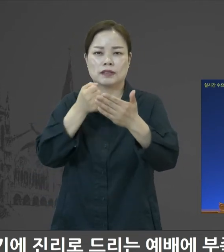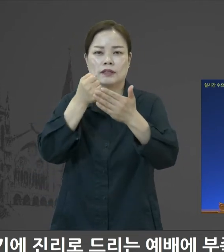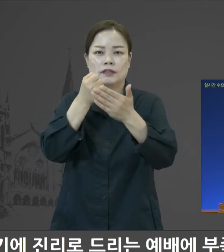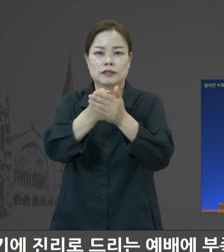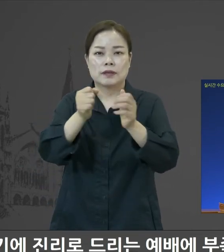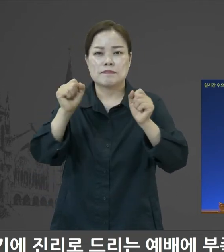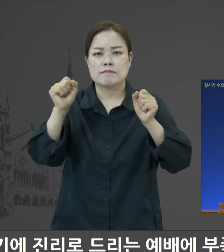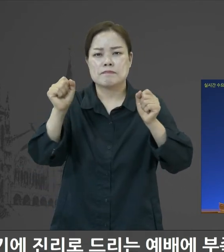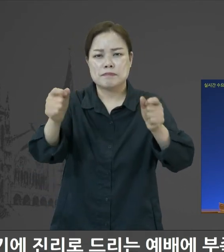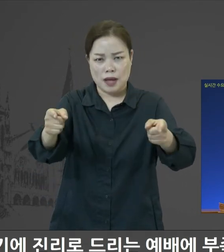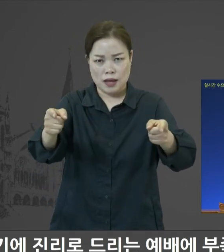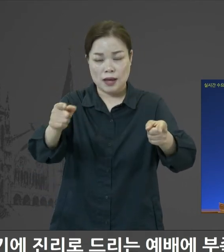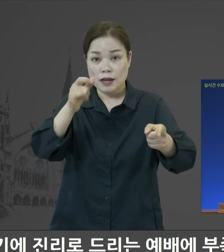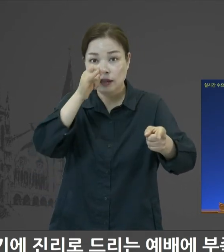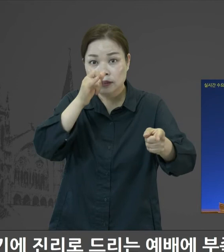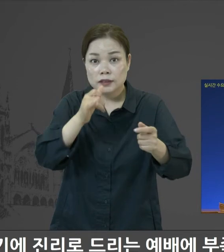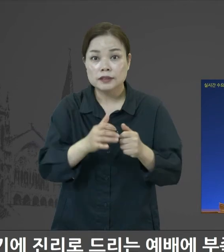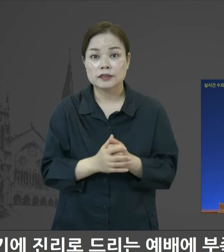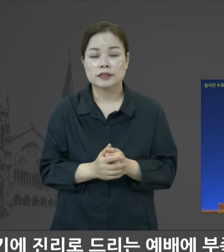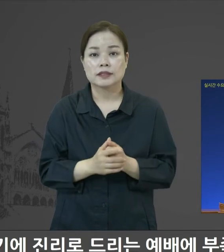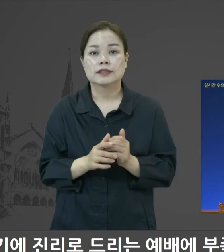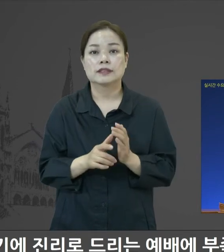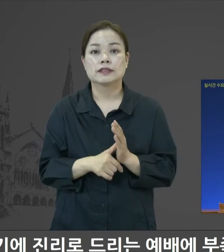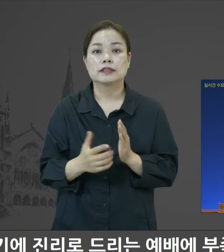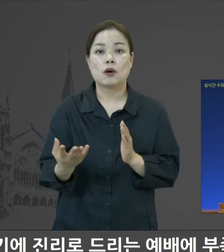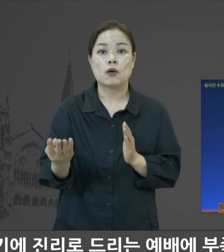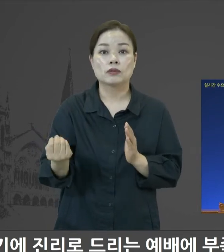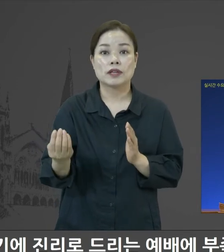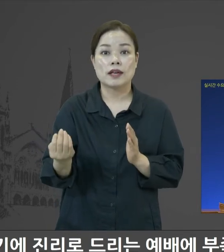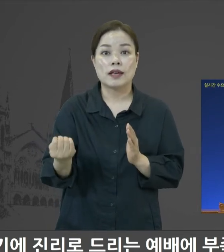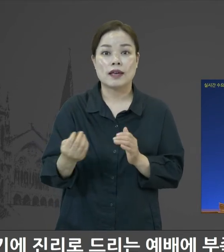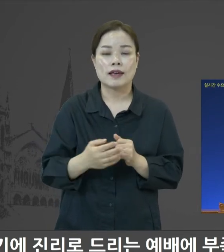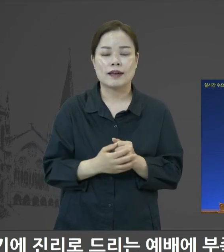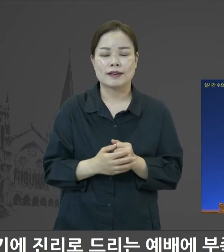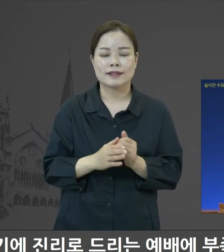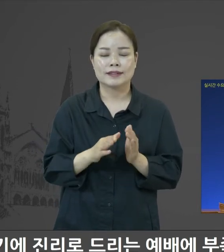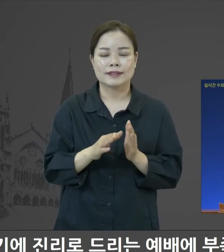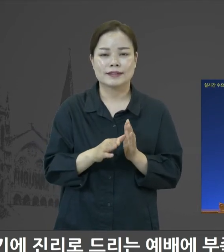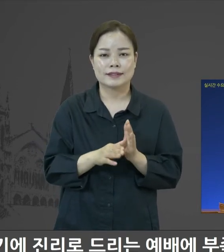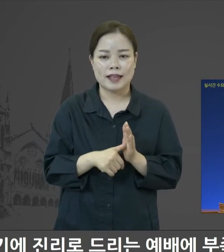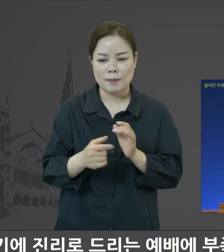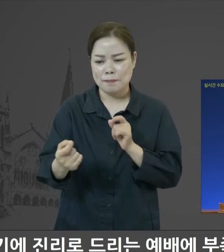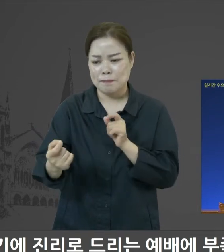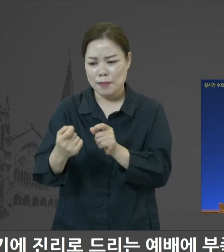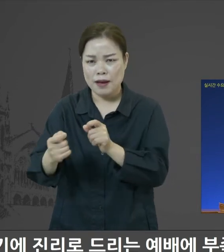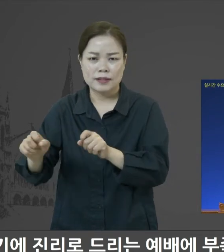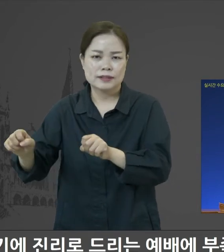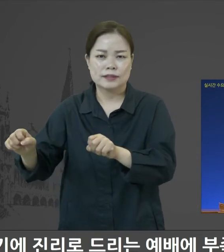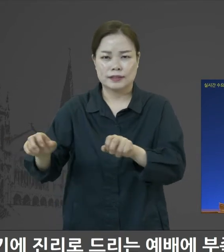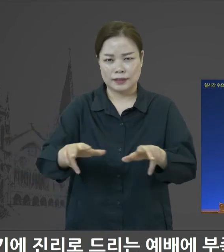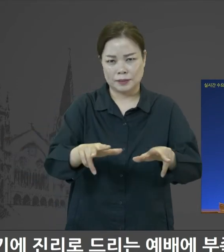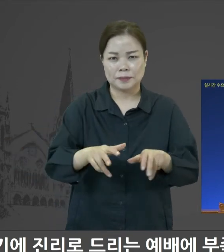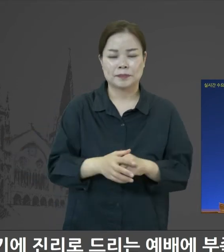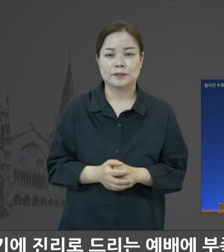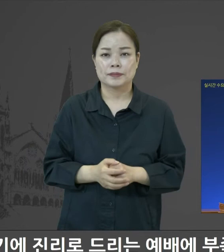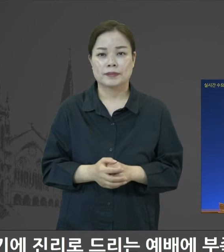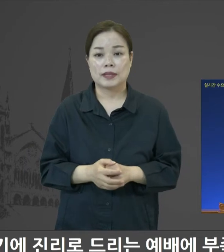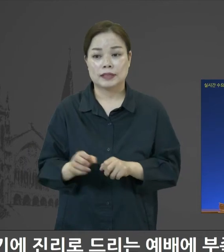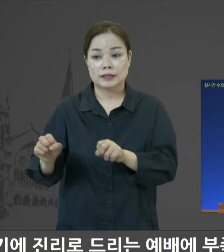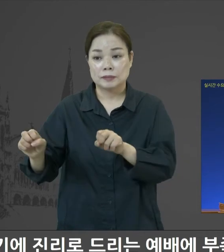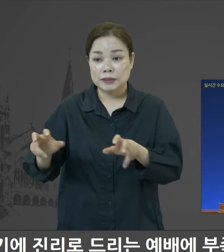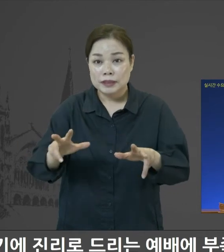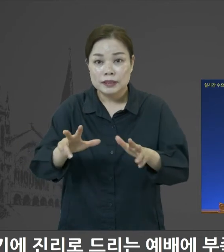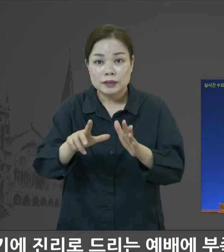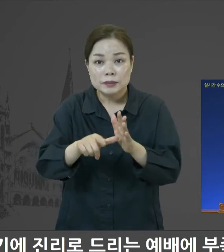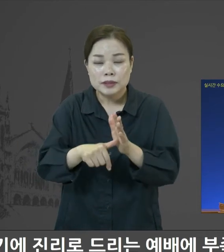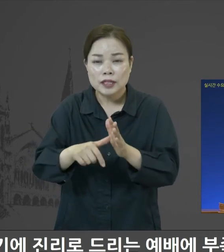되는 시간이 오고 있는데, 그 시기가 언제라고요? 이때라. 바로 지금이라는 것입니다. 즉 이때의